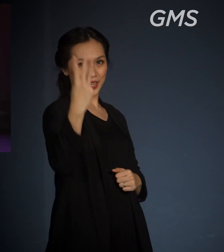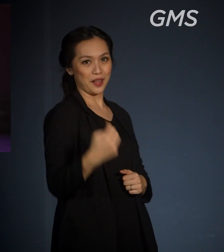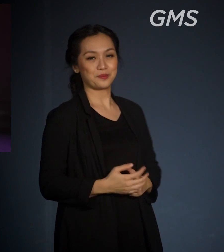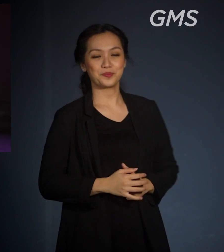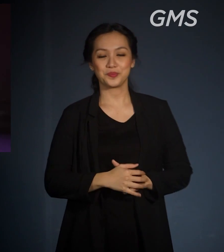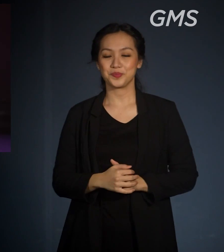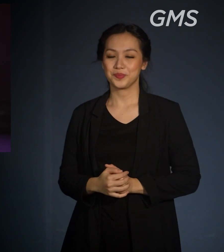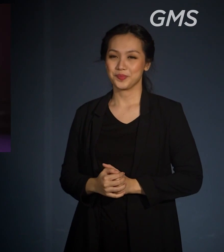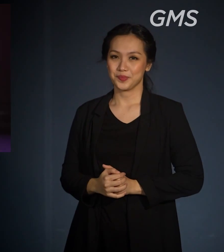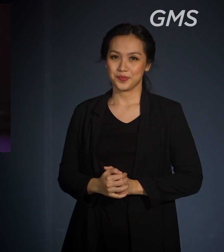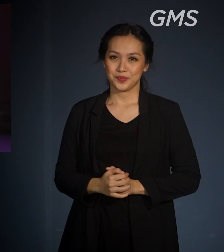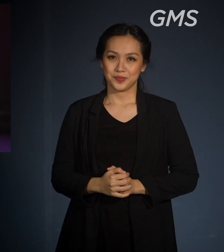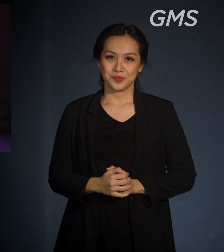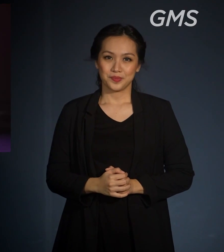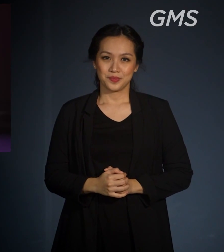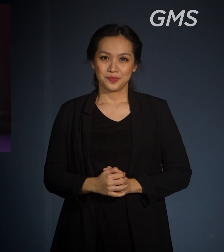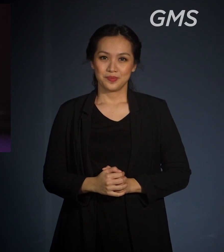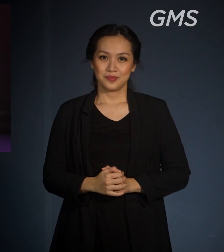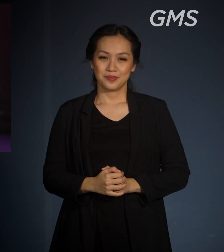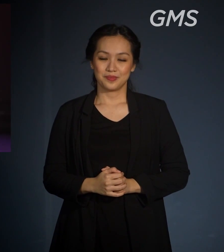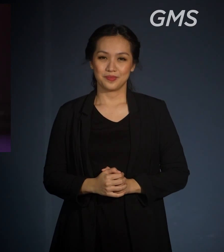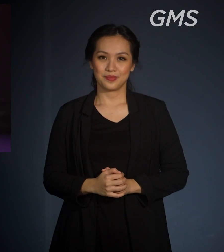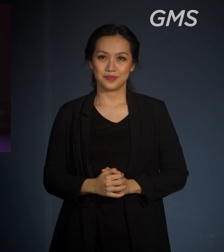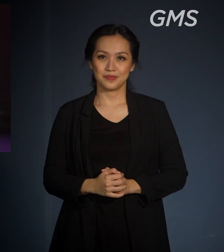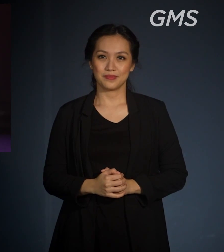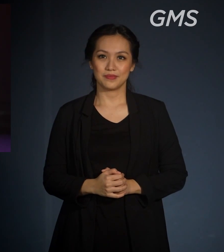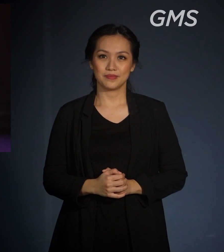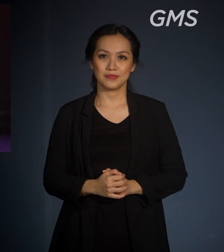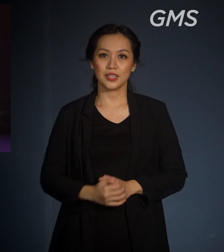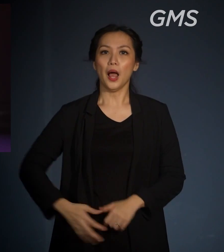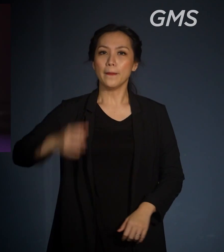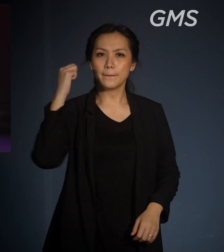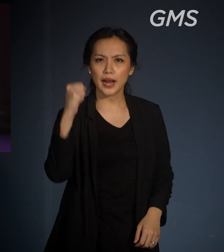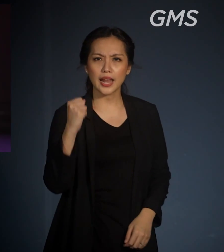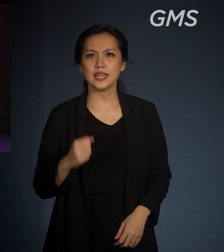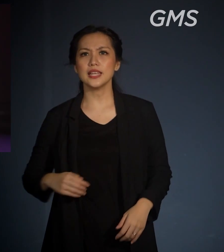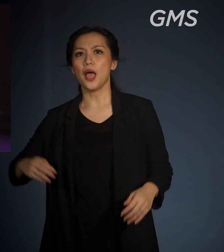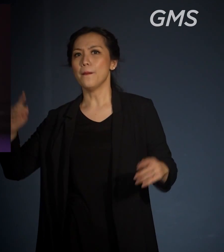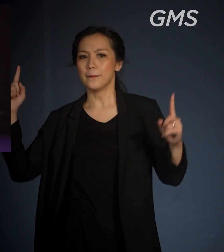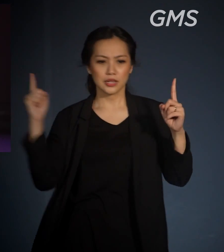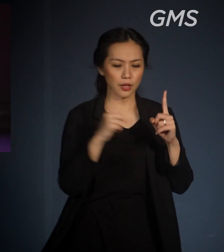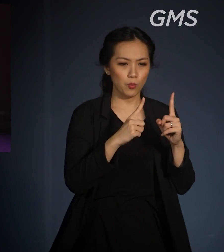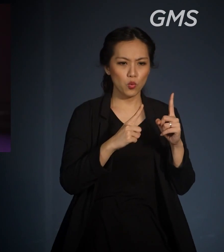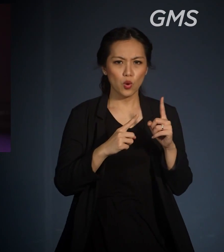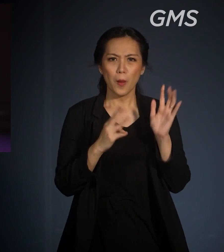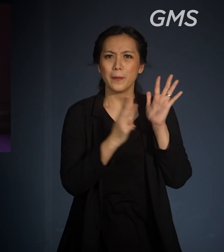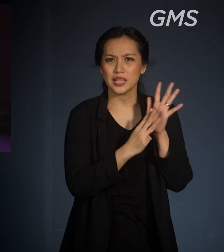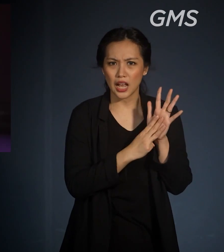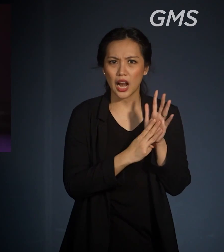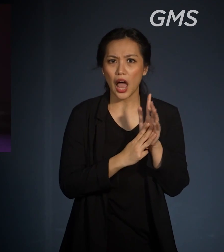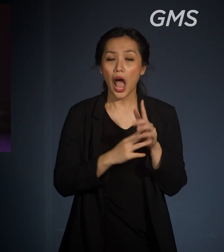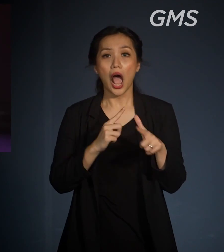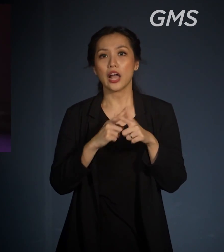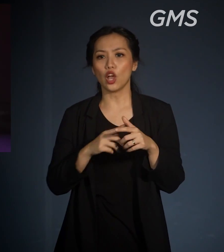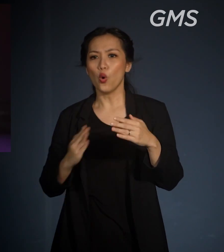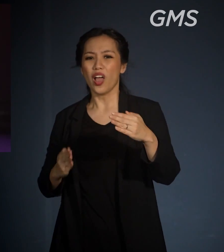bisa menggali dan memaksimalkan potensi Anda? Berani menghadapi tekanan dan tantangan. Saudara, saya